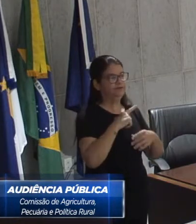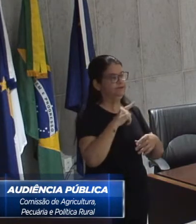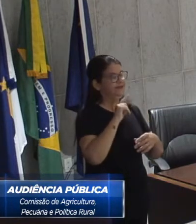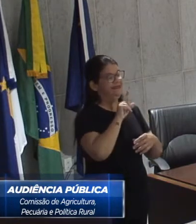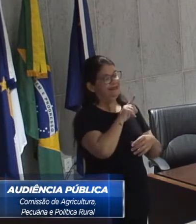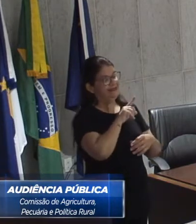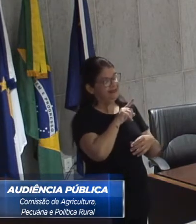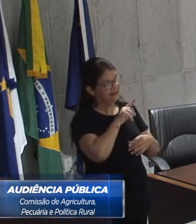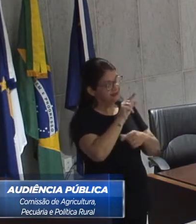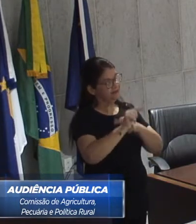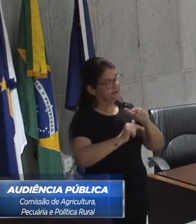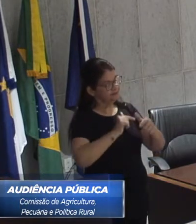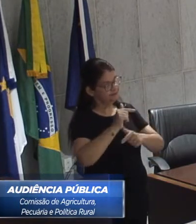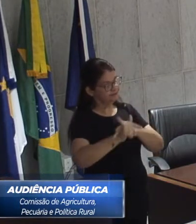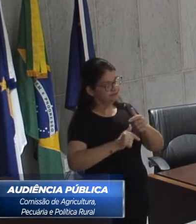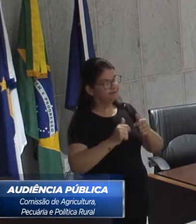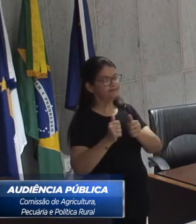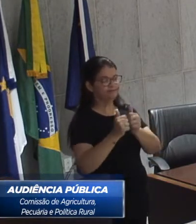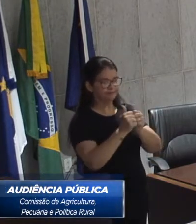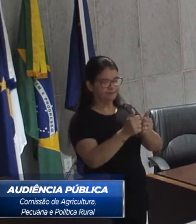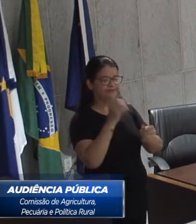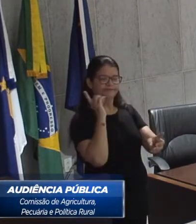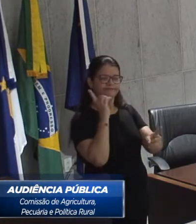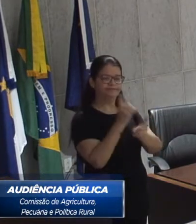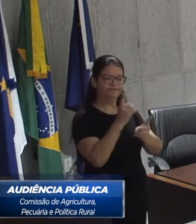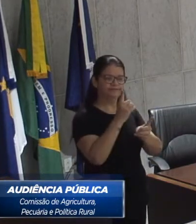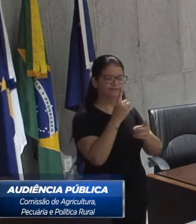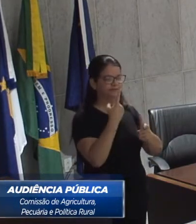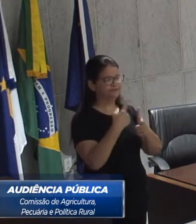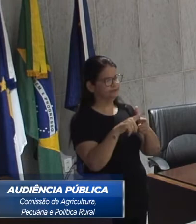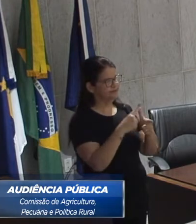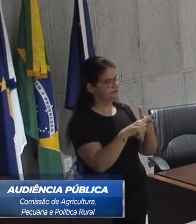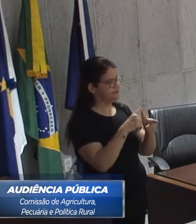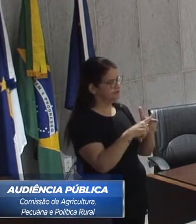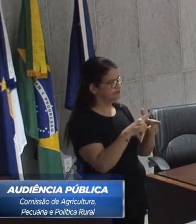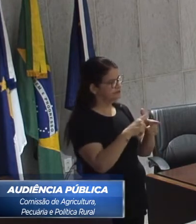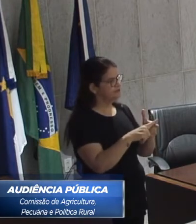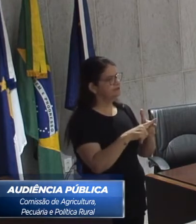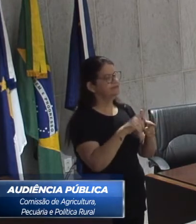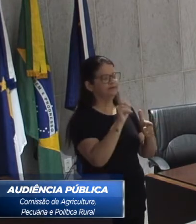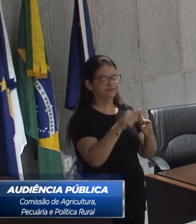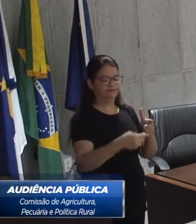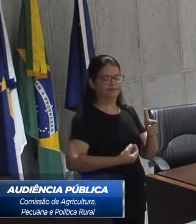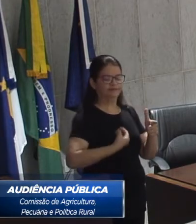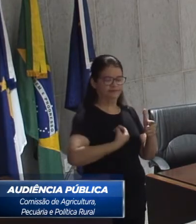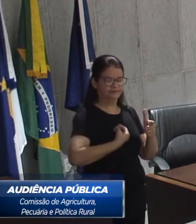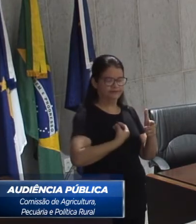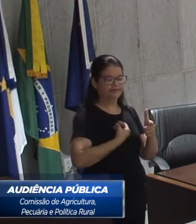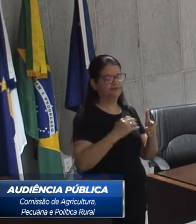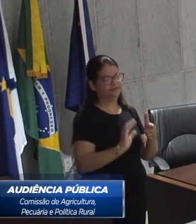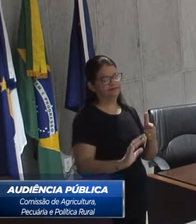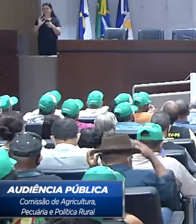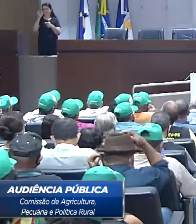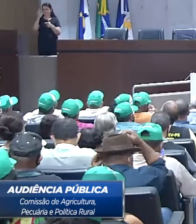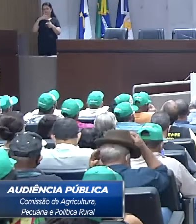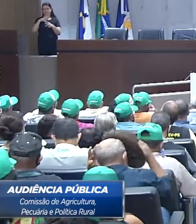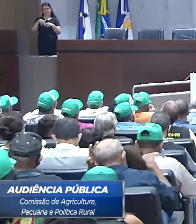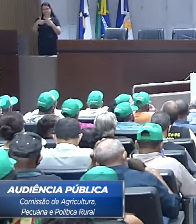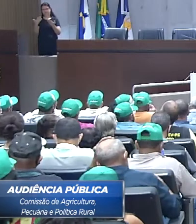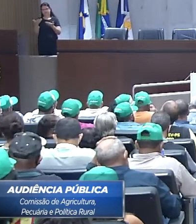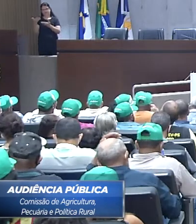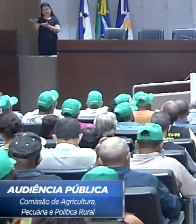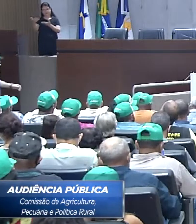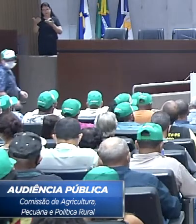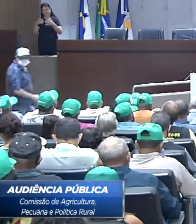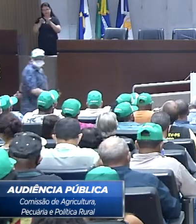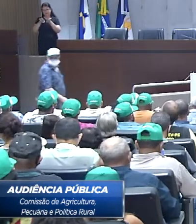na ponta acompanhar e identificar os problemas que estão sendo vivenciados. Por isso, eu quero aqui convidar